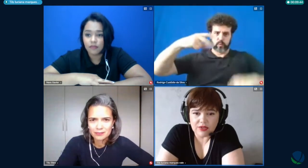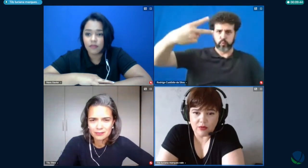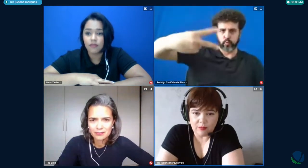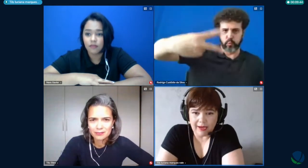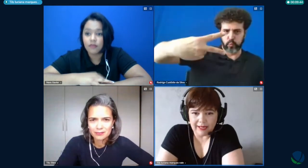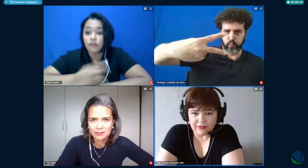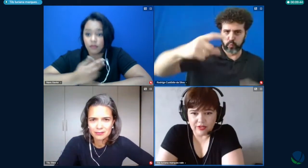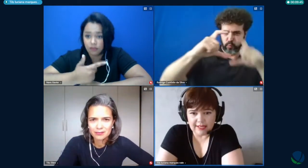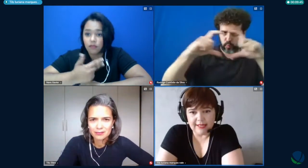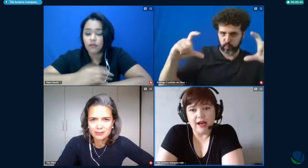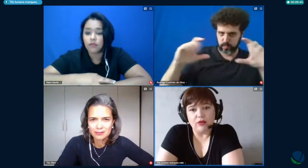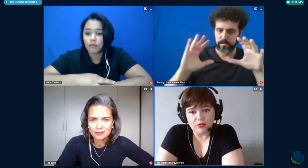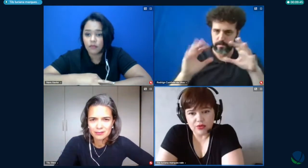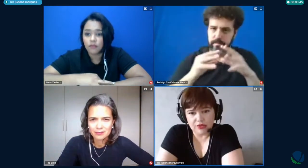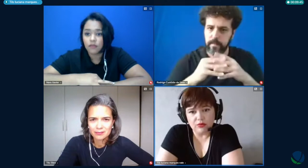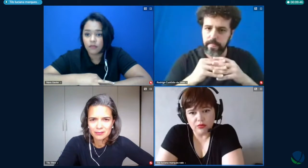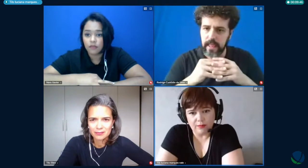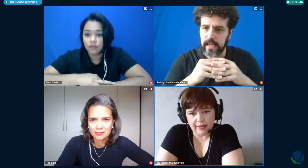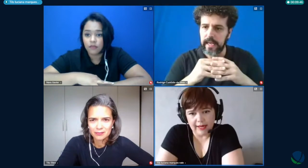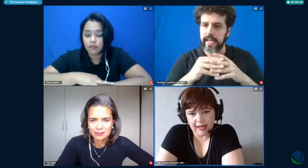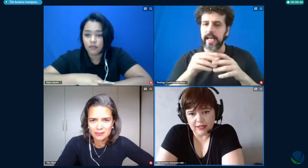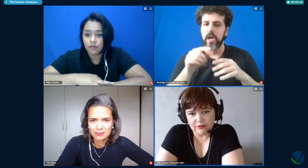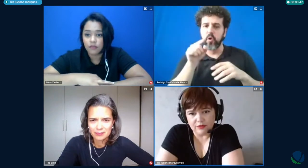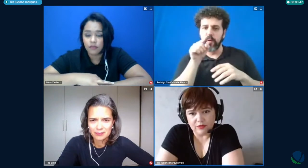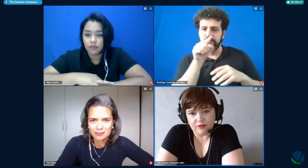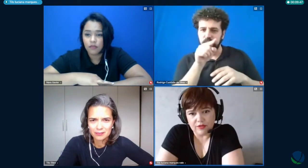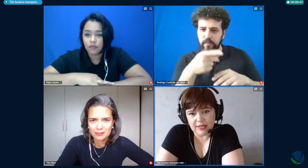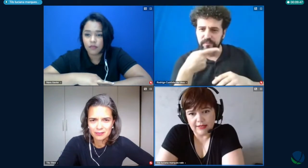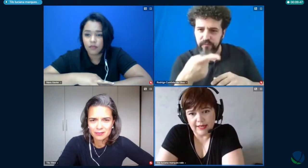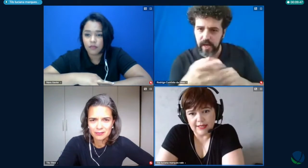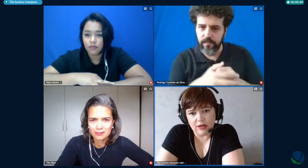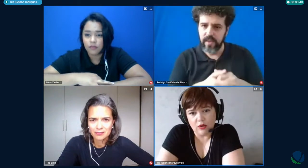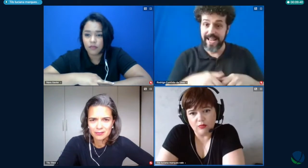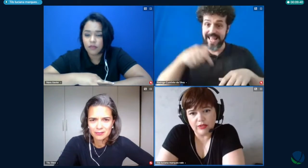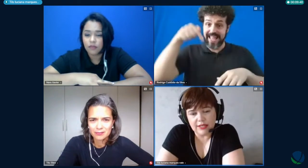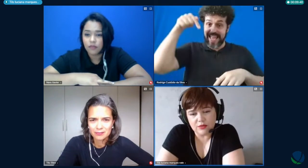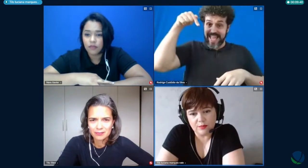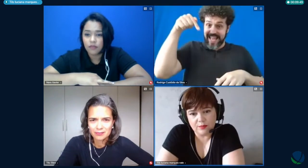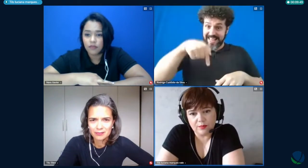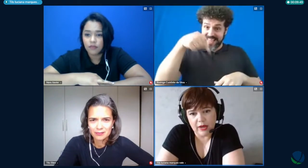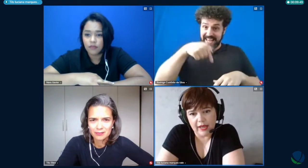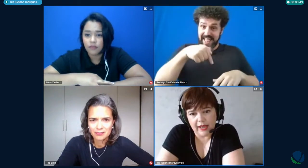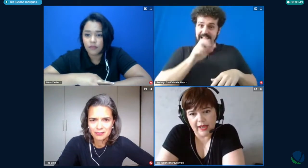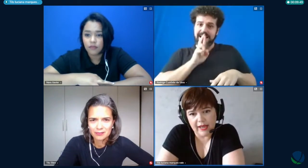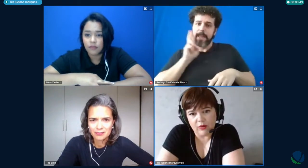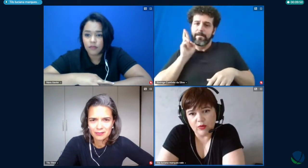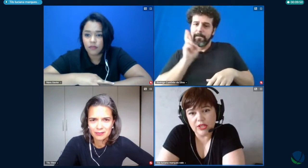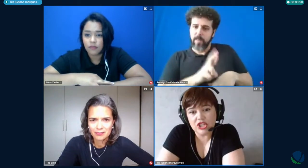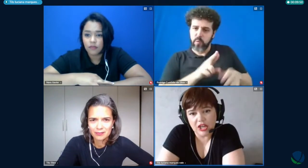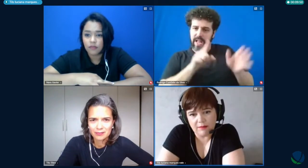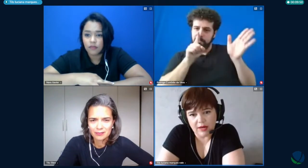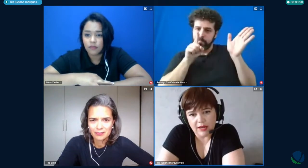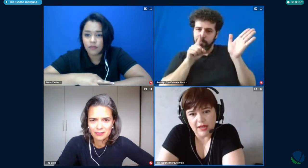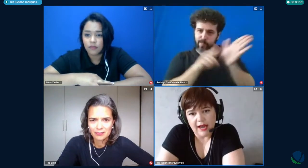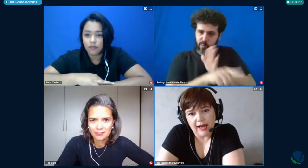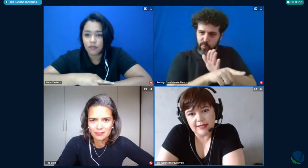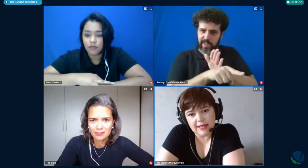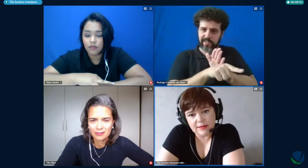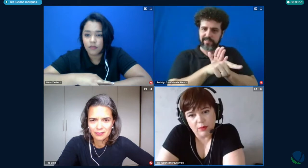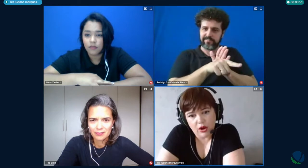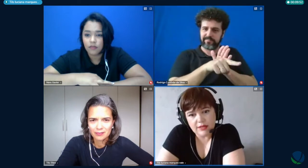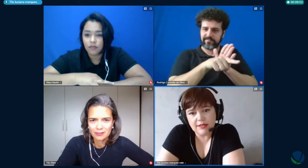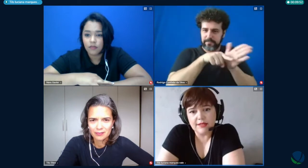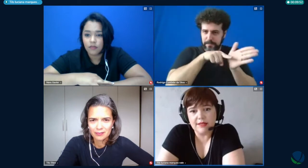já no seu parágrafo inicial, no segundo parágrafo, você traz aqui como texto o que chama